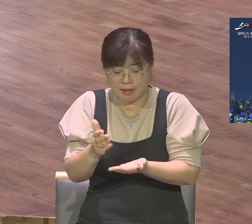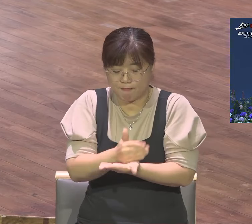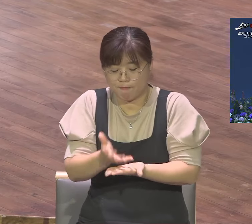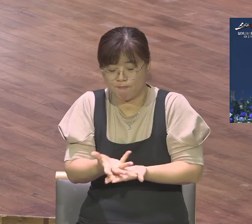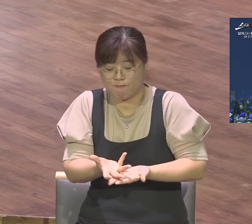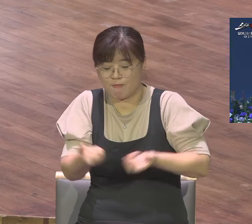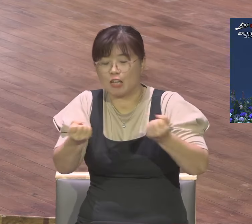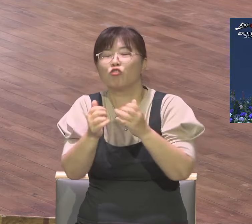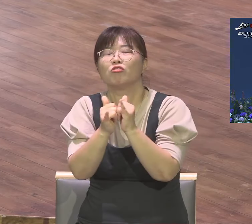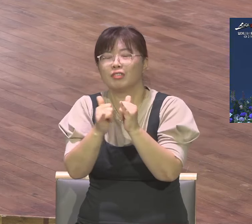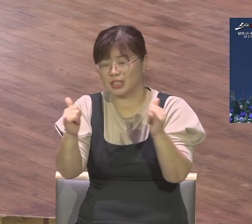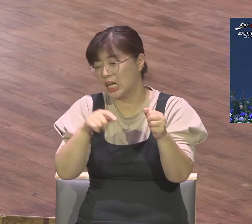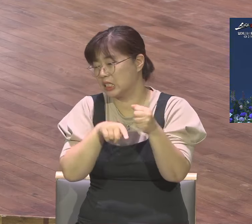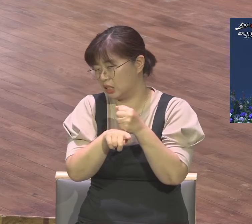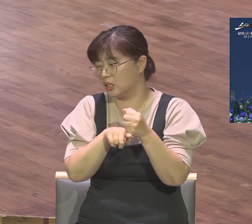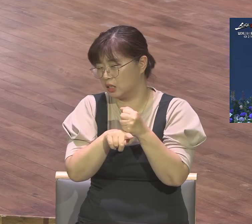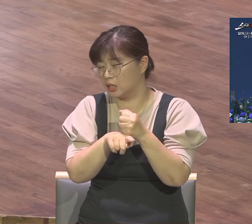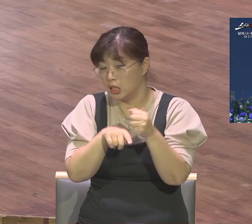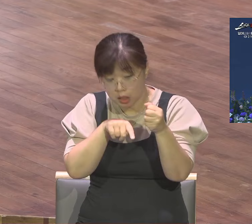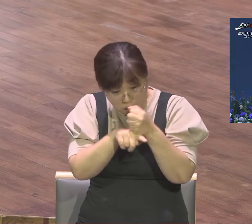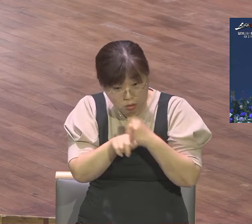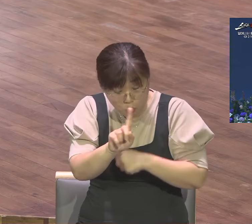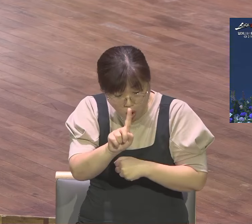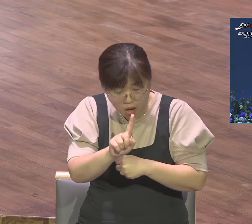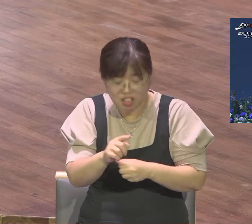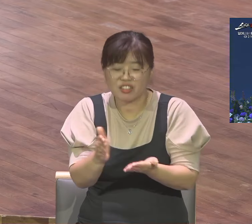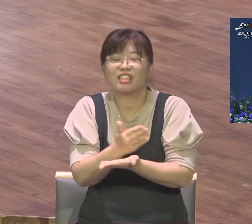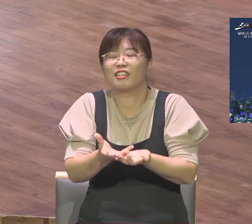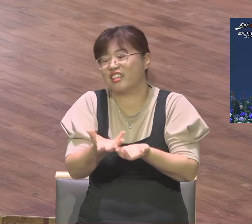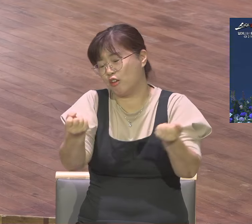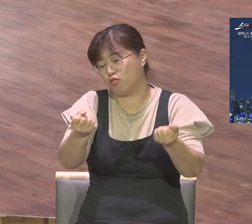나누어 버려요. 마귀 뜻이, 마귀라는 뜻이 그래요.